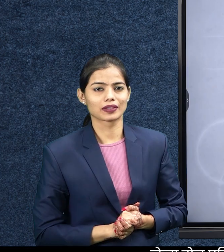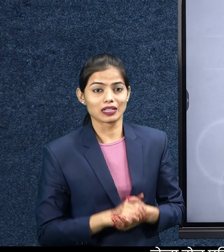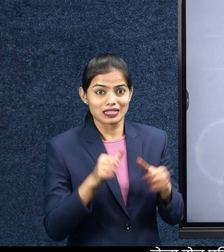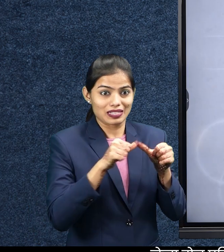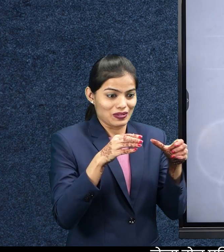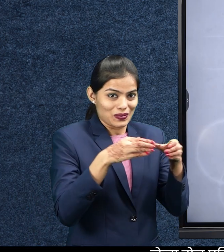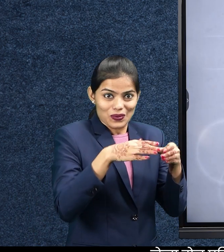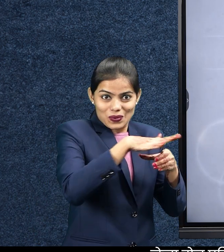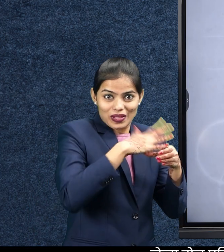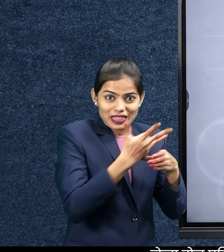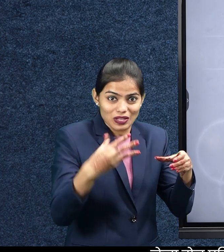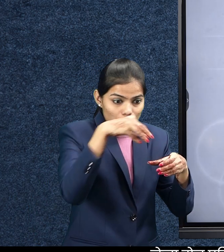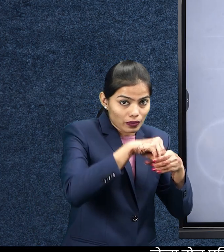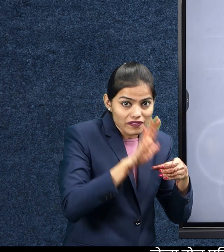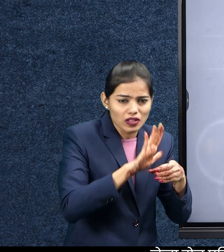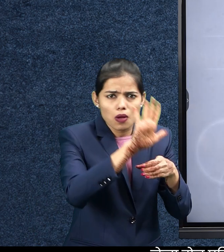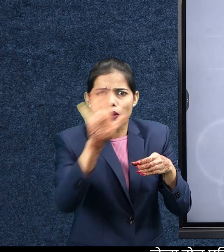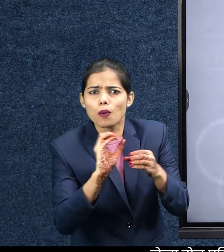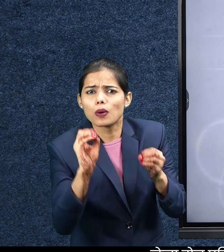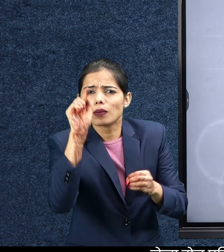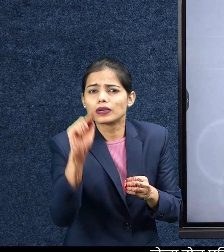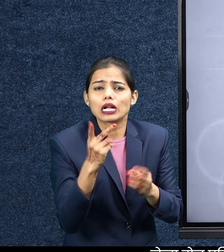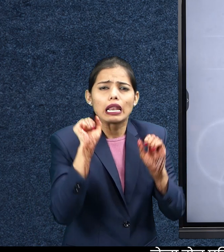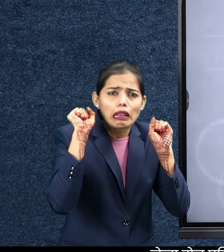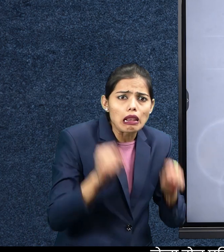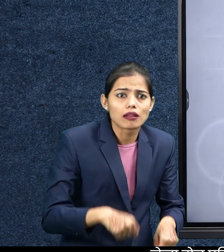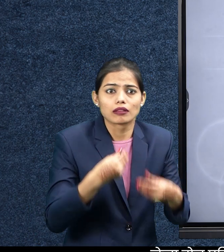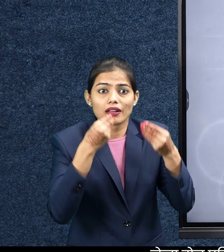जेव्हा दोन परिणाम असतील तेव्हाच पूरक घटना घडू शकतात.